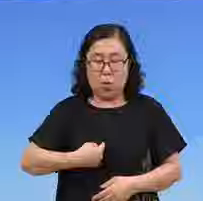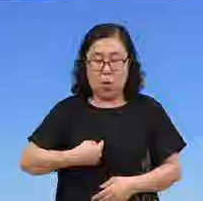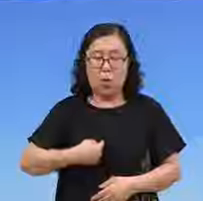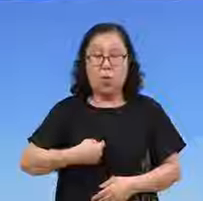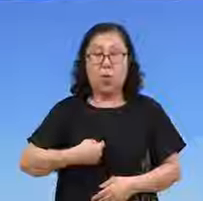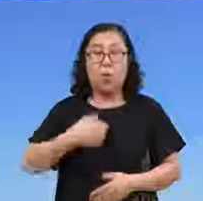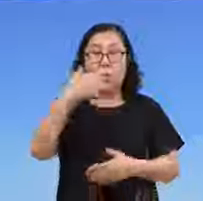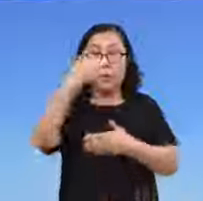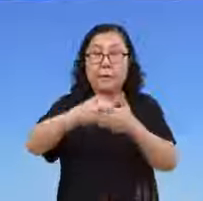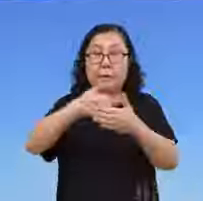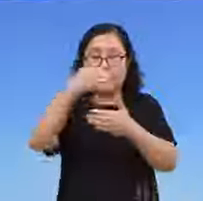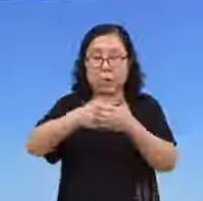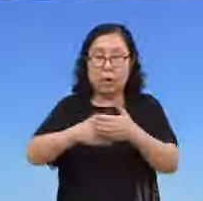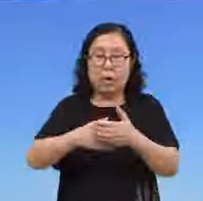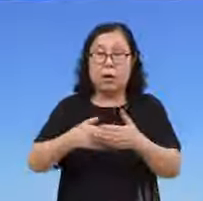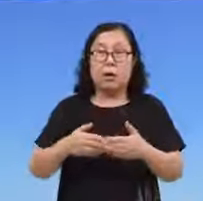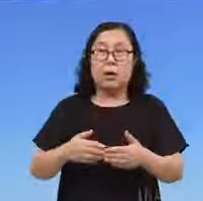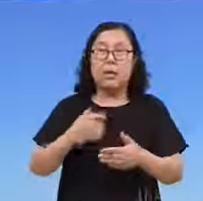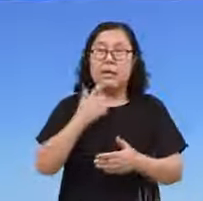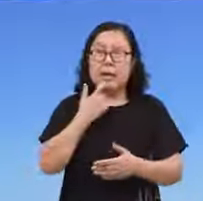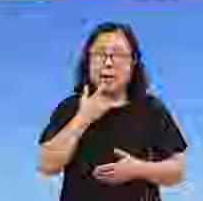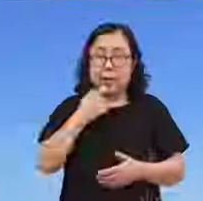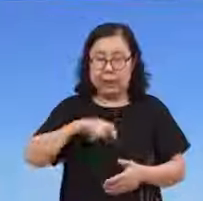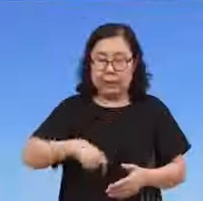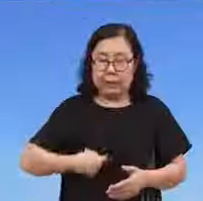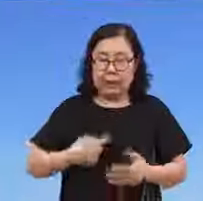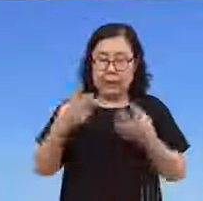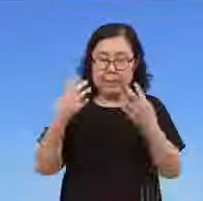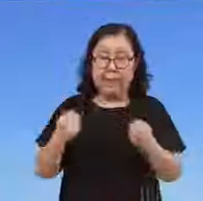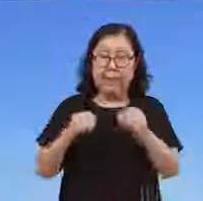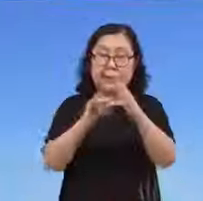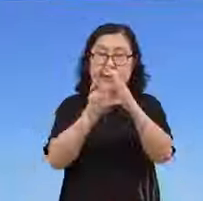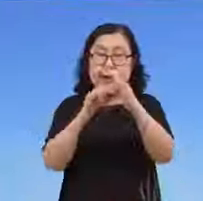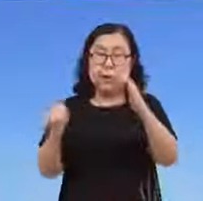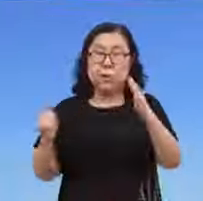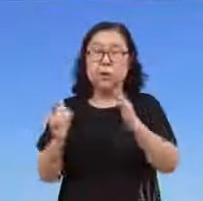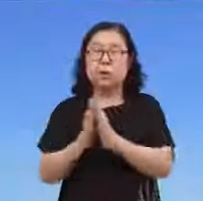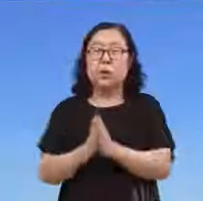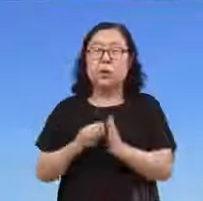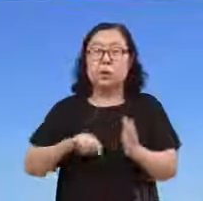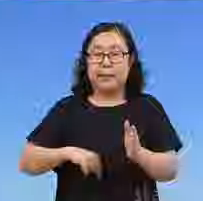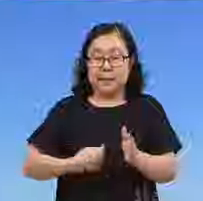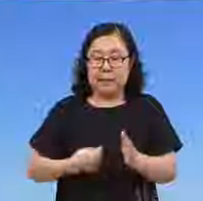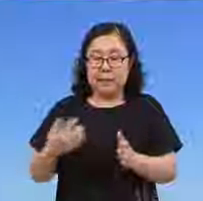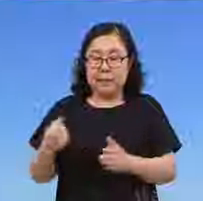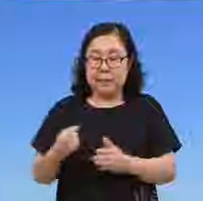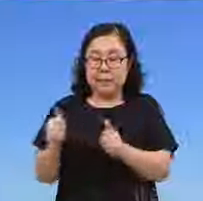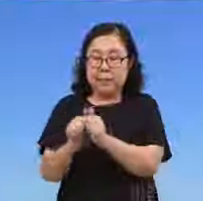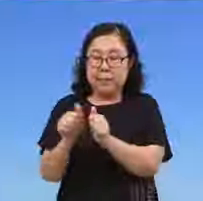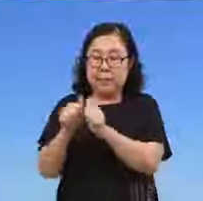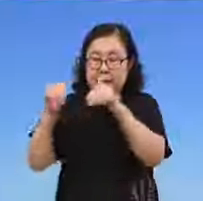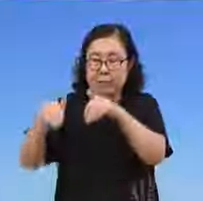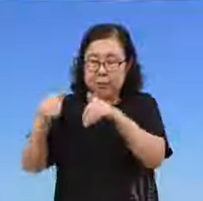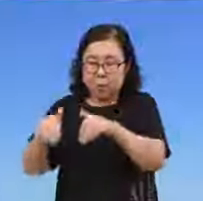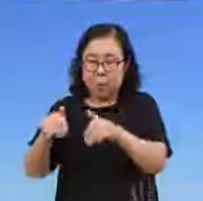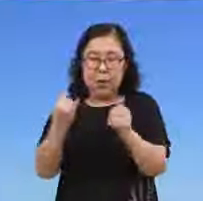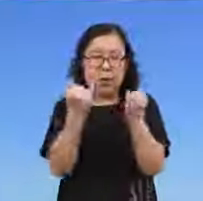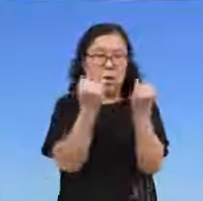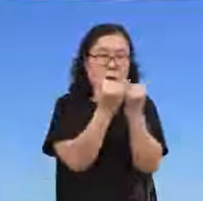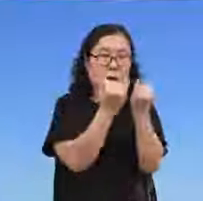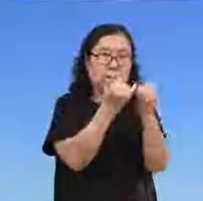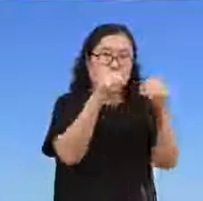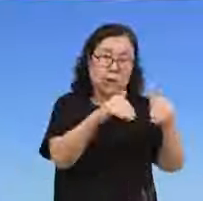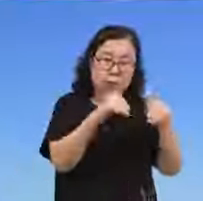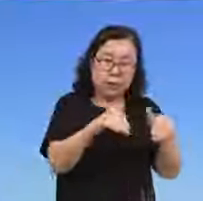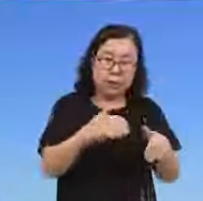여러분, 그동안 야곱은요, 자기가 모은 재산, 자기의 수많은 가족들, 자기가 가진 남자종, 여자종, 이런